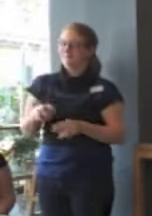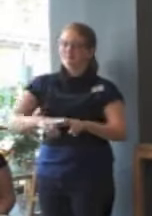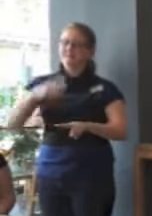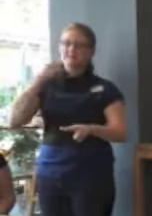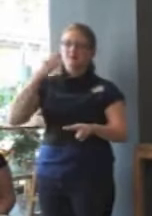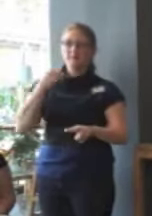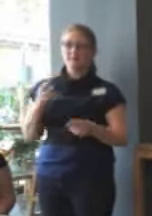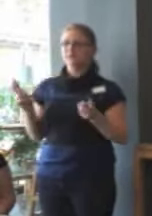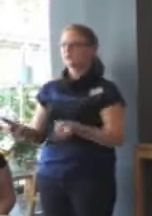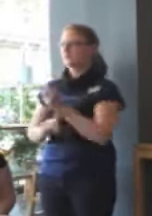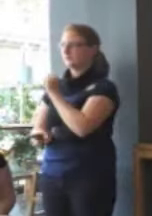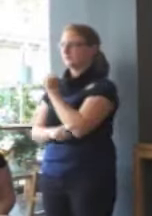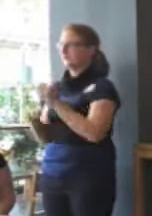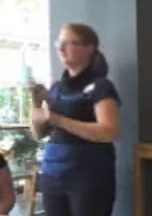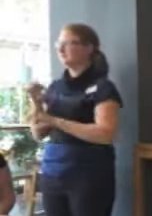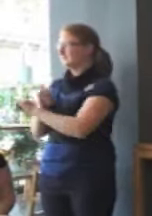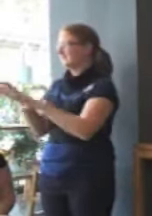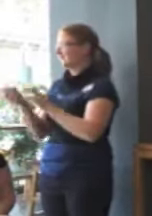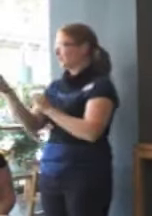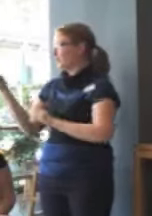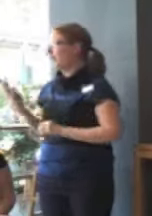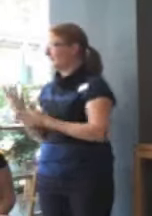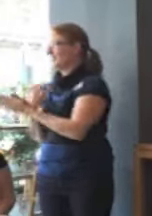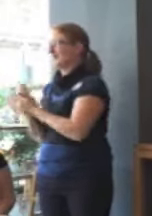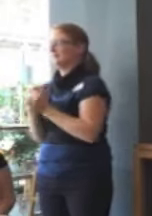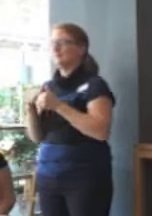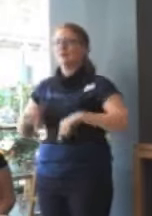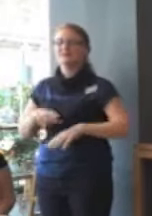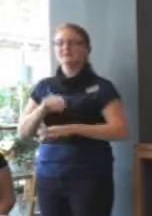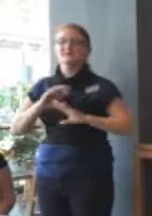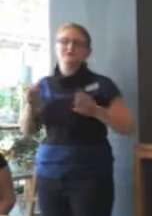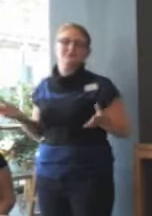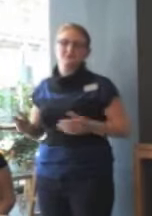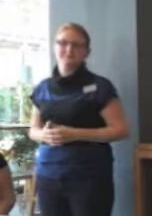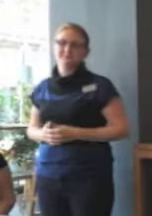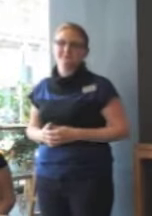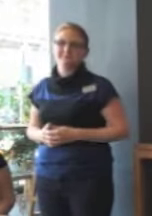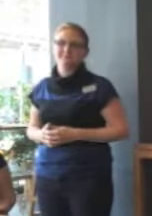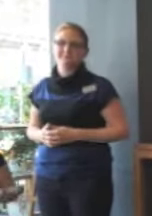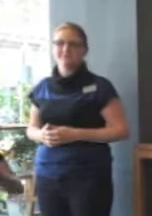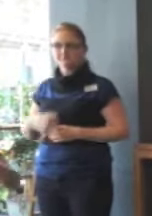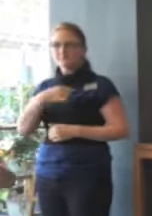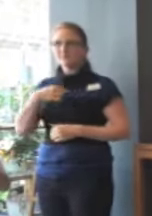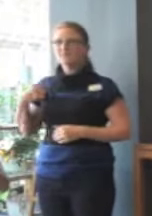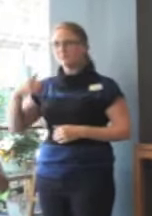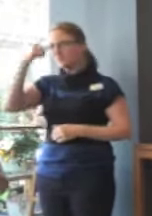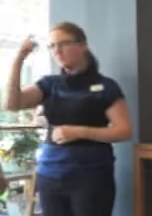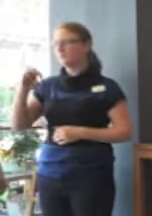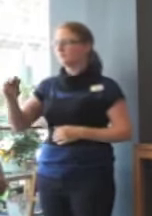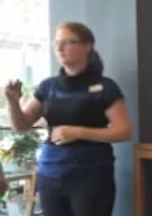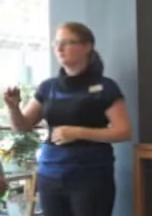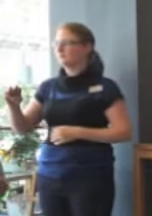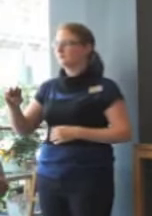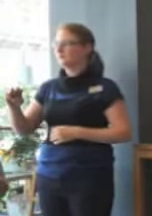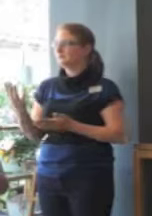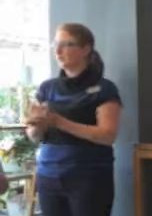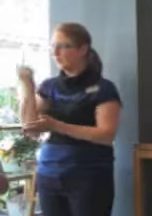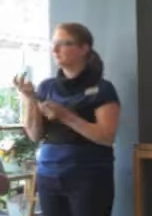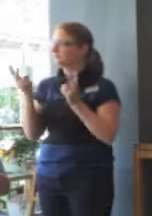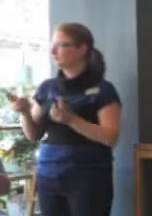här modeller finns i de flesta andra länder, dock inte i Sverige. Och vi tror att om man får fram sådant system